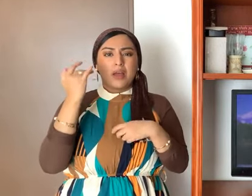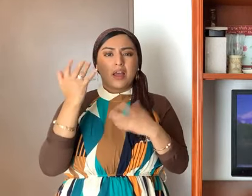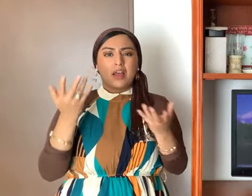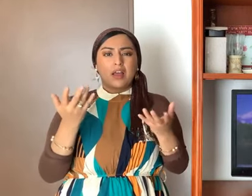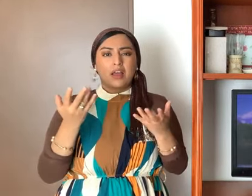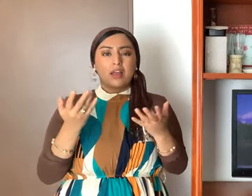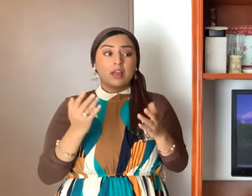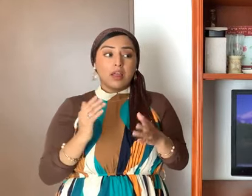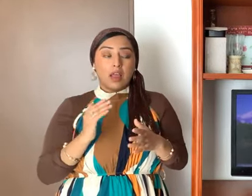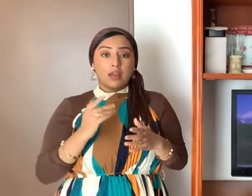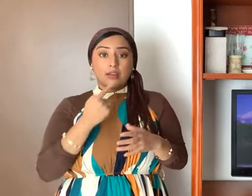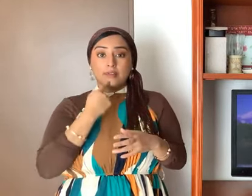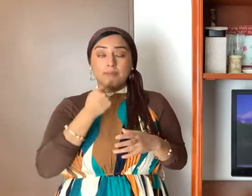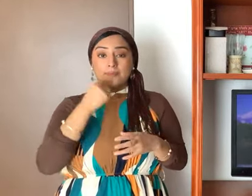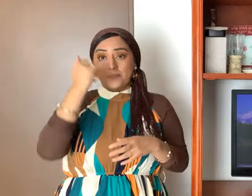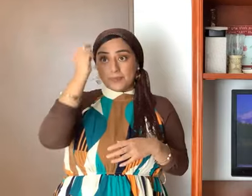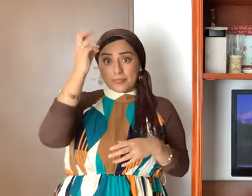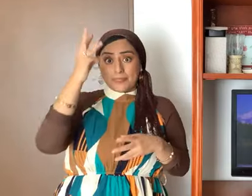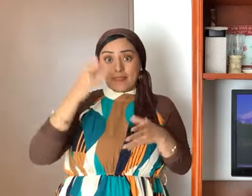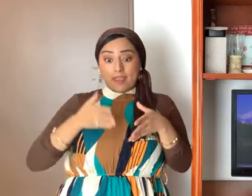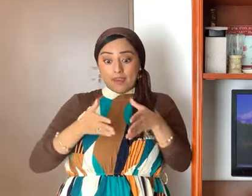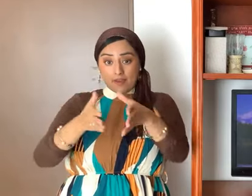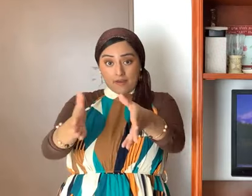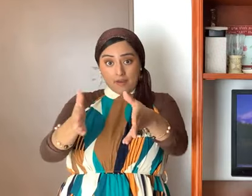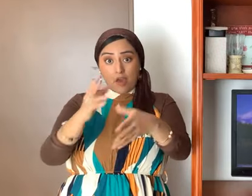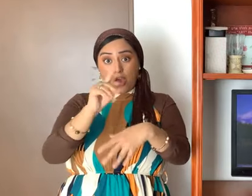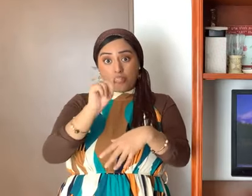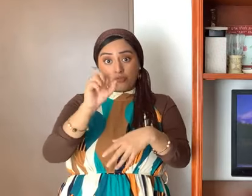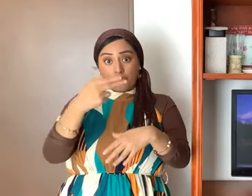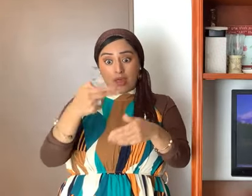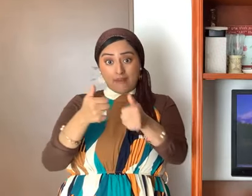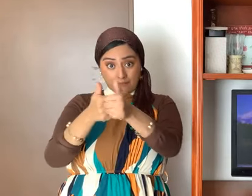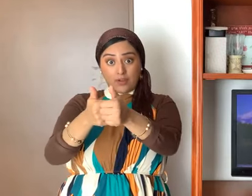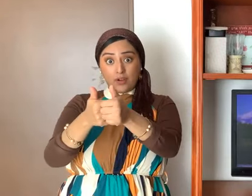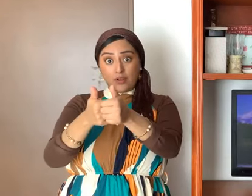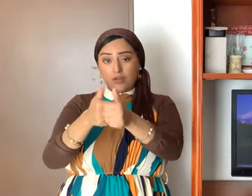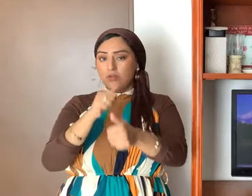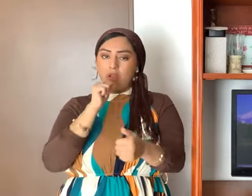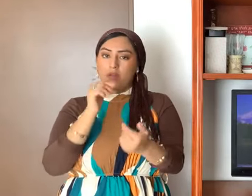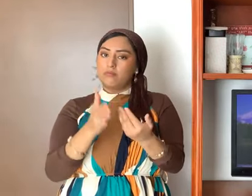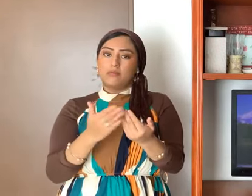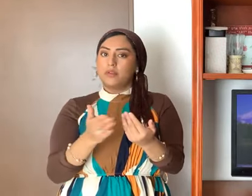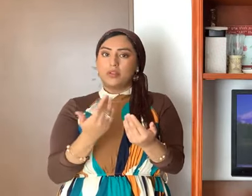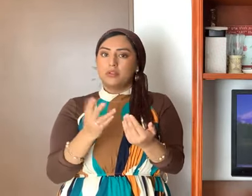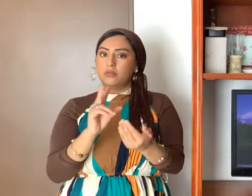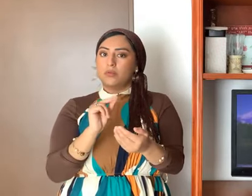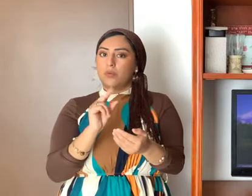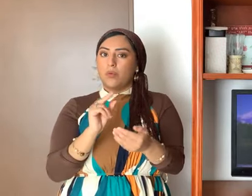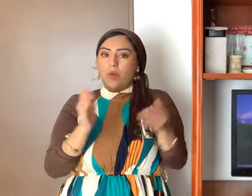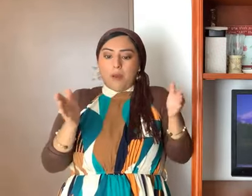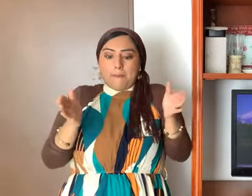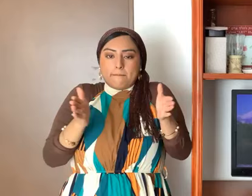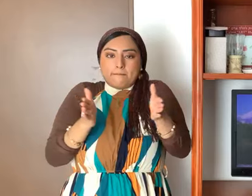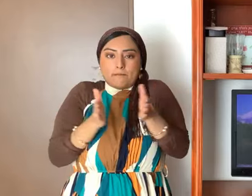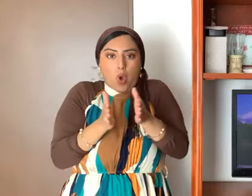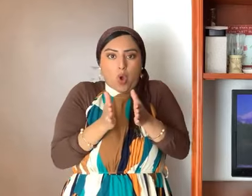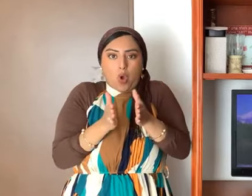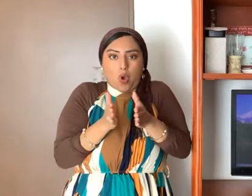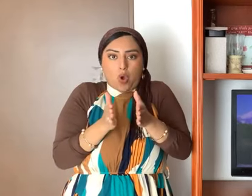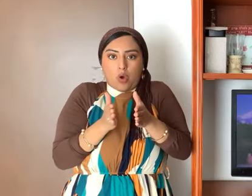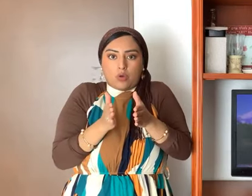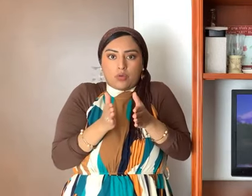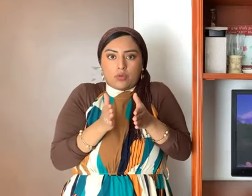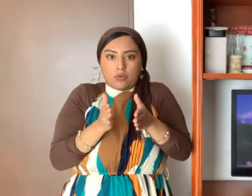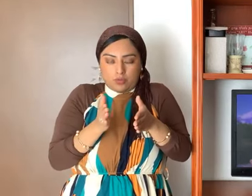este camino, dice nuestro Adón Yahshua HaMashiach, es un camino estrecho, un camino angosto. No es para